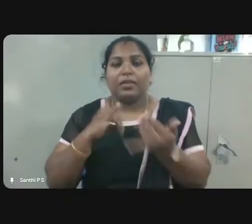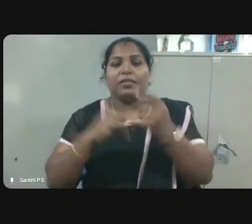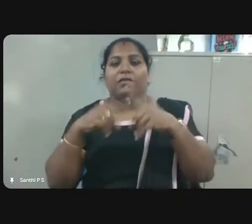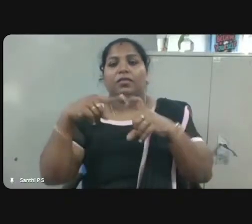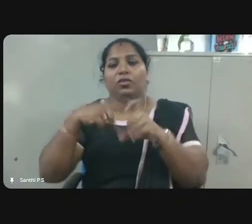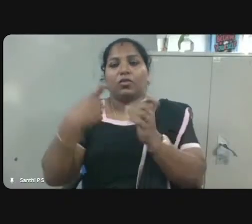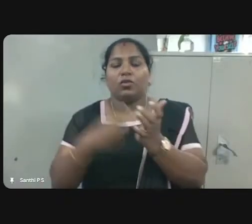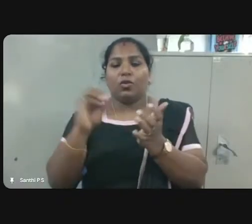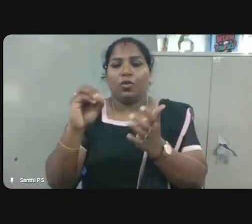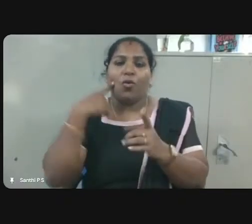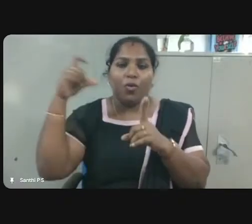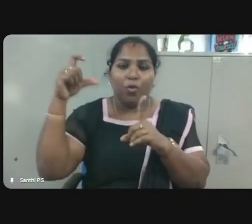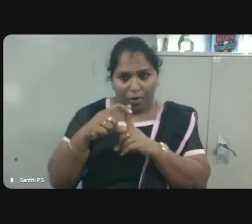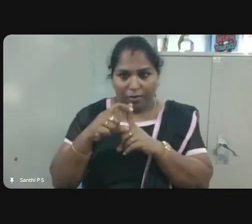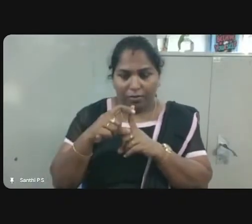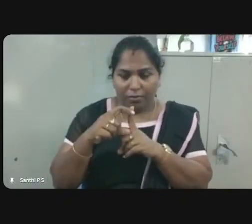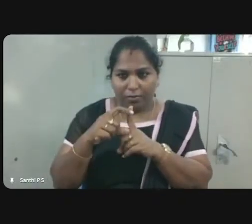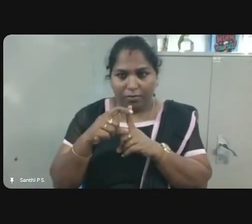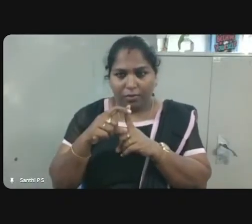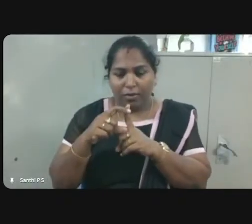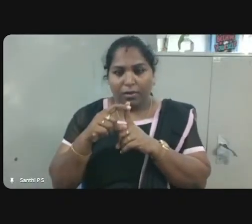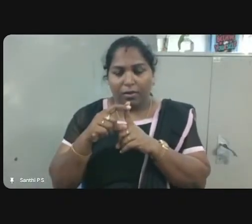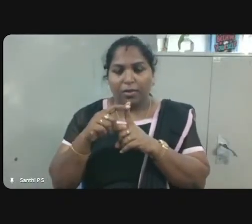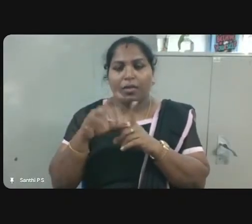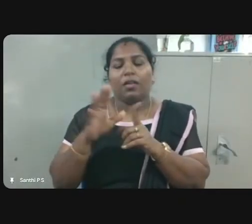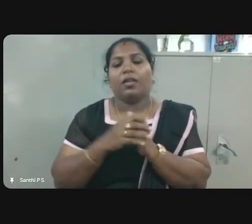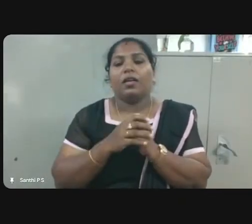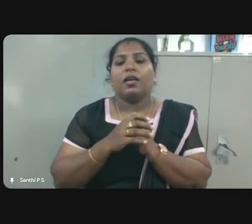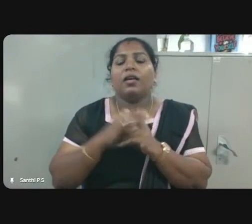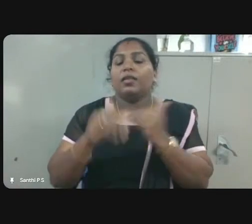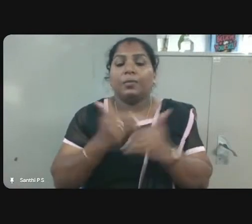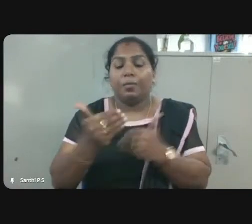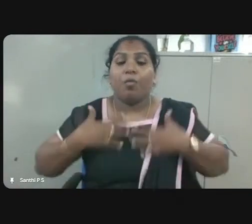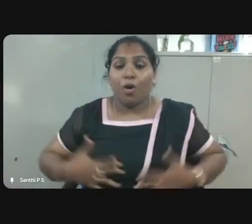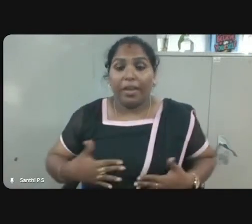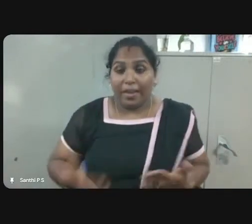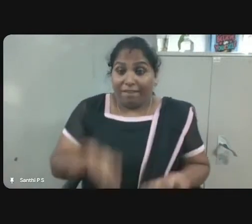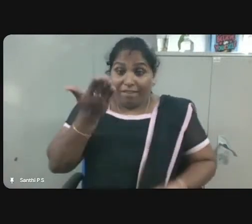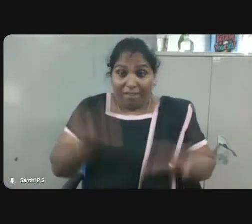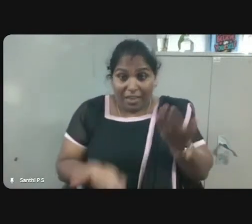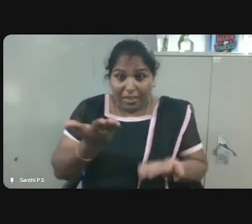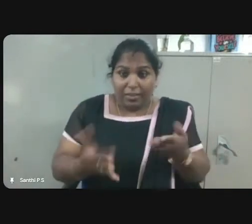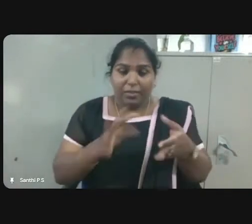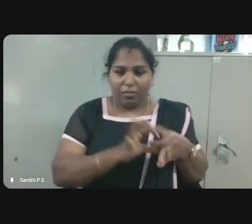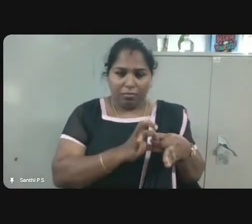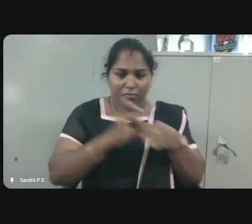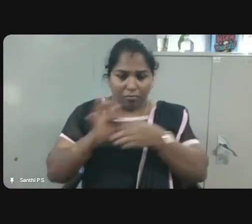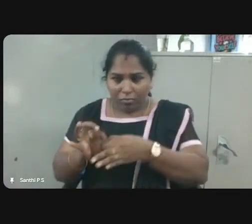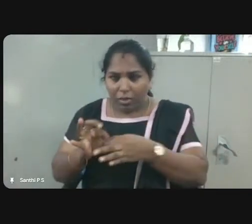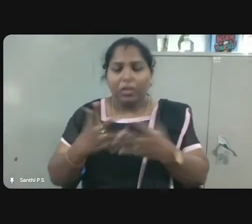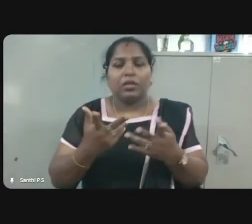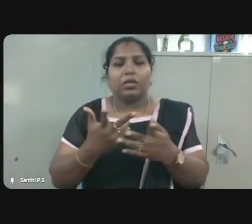നമ്മൾ കൊടുക്കുന്നത്. പെർനിസിൻ എന്ന് പറഞ്ഞൊരു ഗുളികയാണ്. അത് ബോഡിയുടെ വെയിറ്റ് വെച്ചിട്ട്, കുട്ടിയുടെ വെയിറ്റ് വെച്ചിട്ട് നമ്മൾ